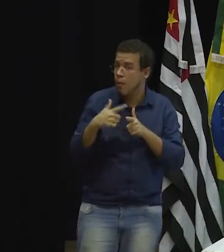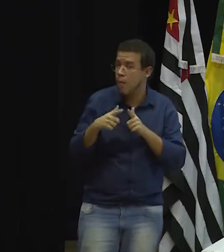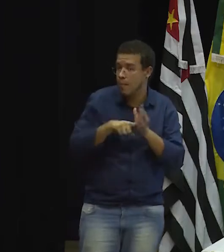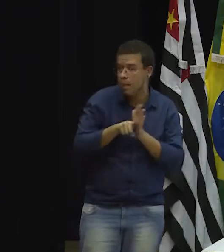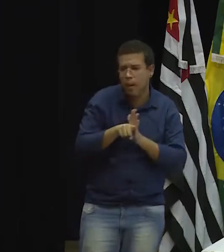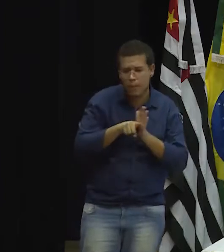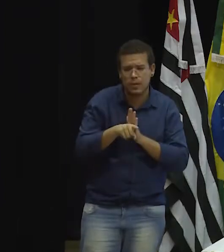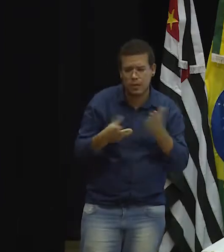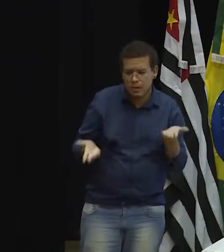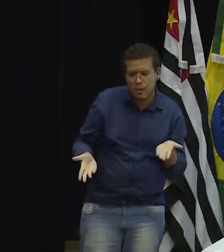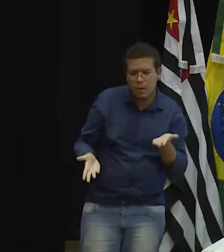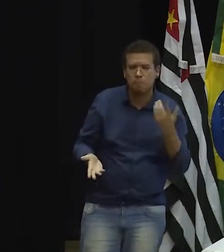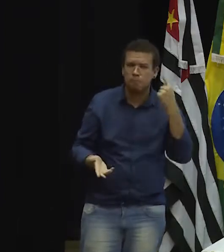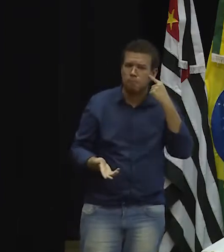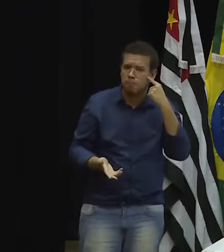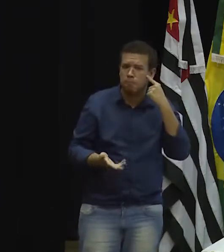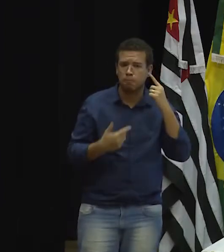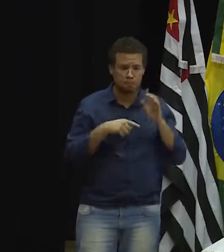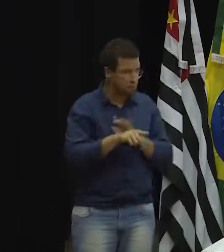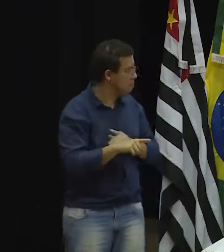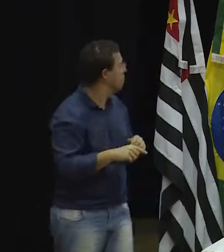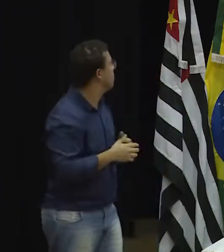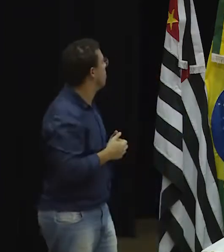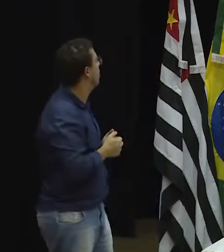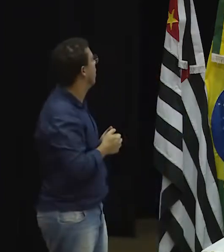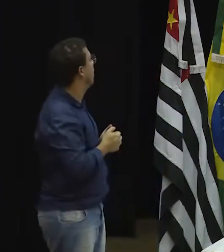surda? Esse era um problema da minha pesquisa.